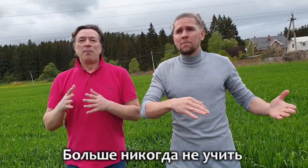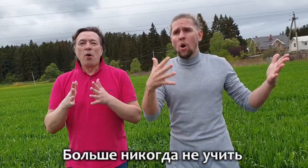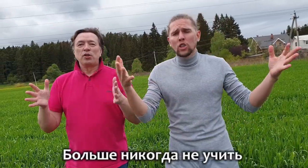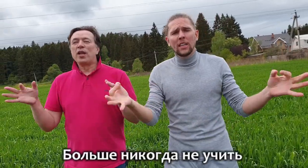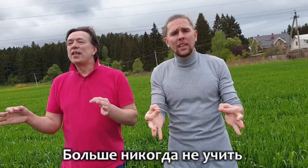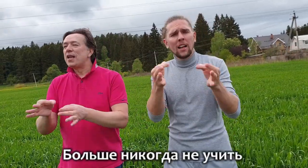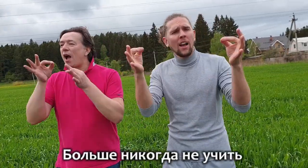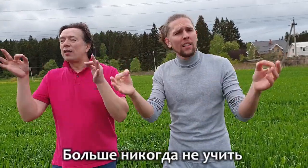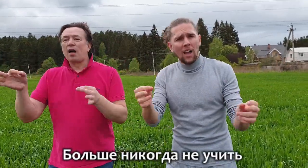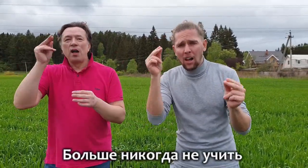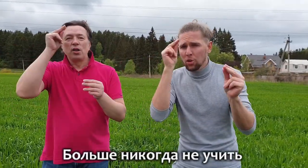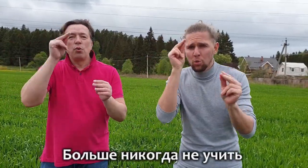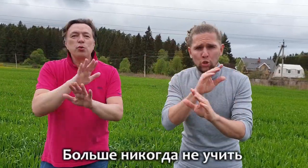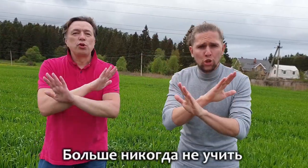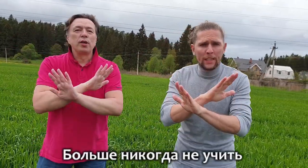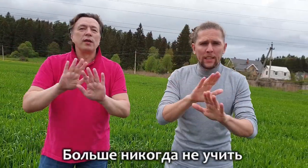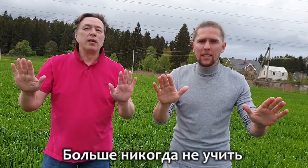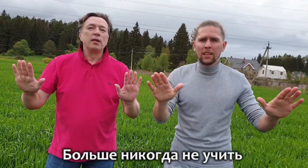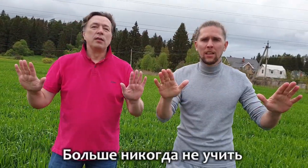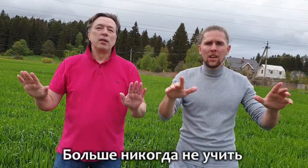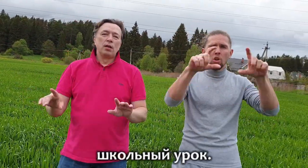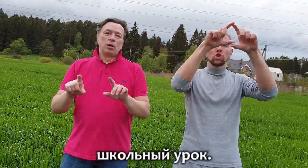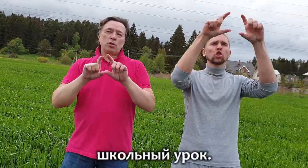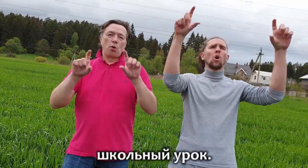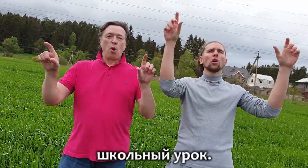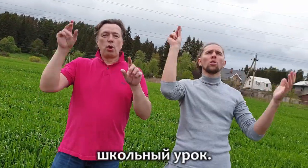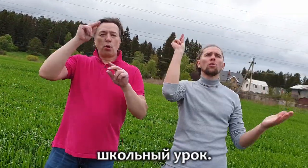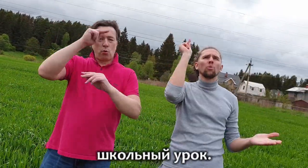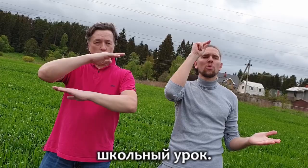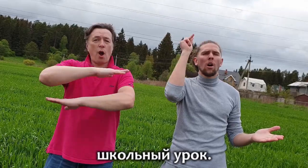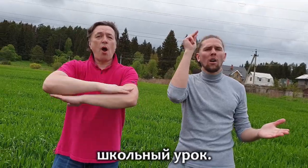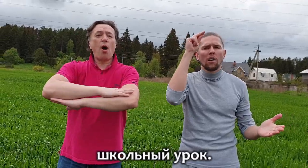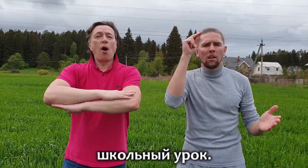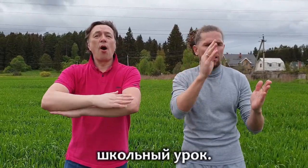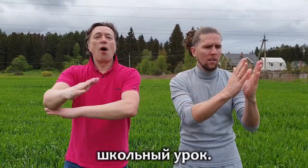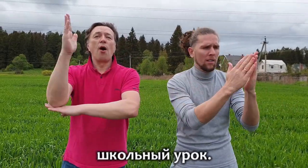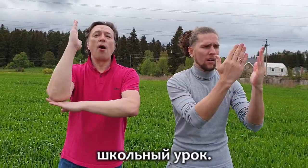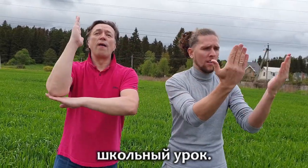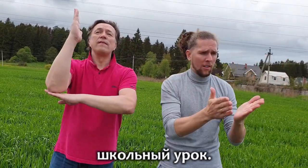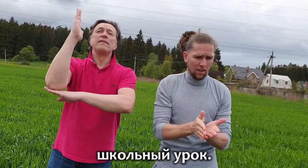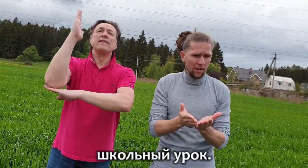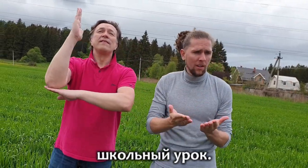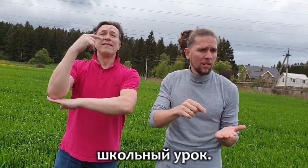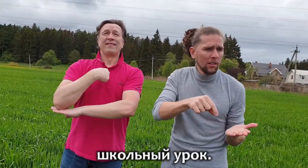Больше никогда не учить школьный урок.